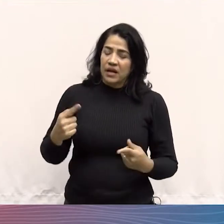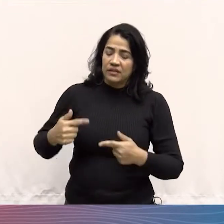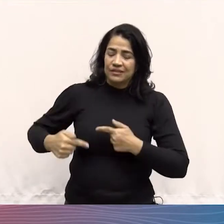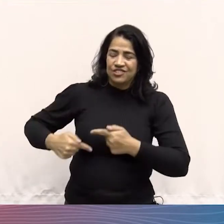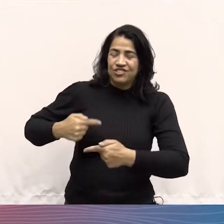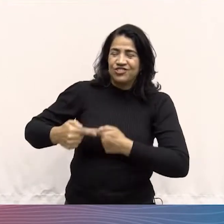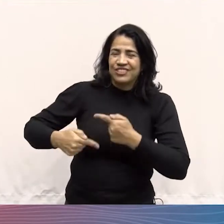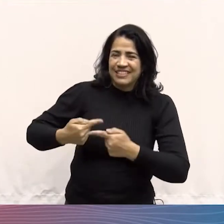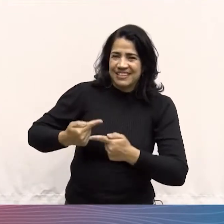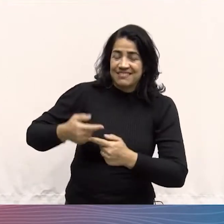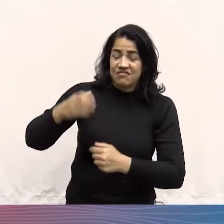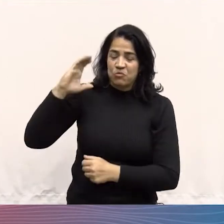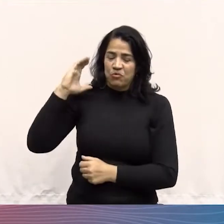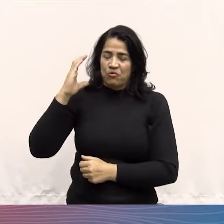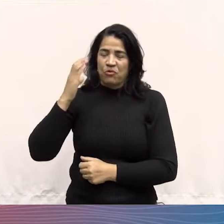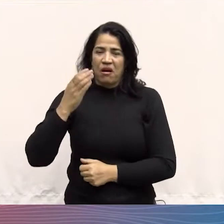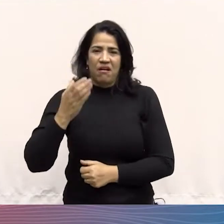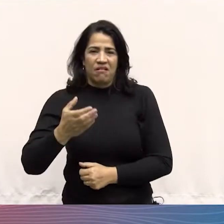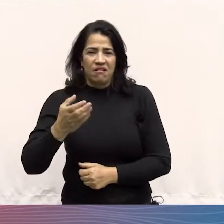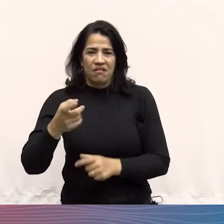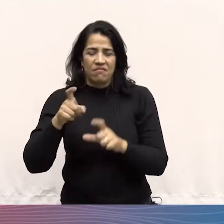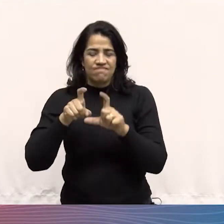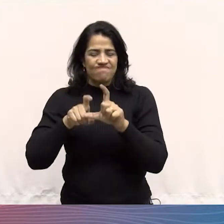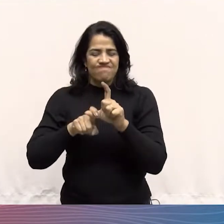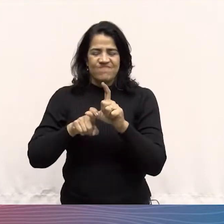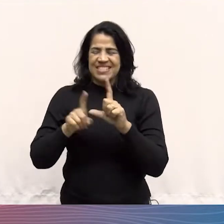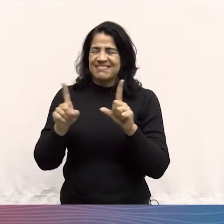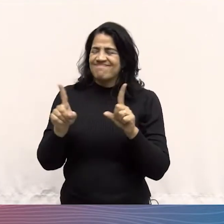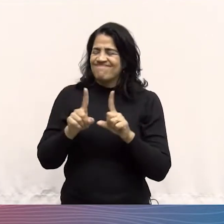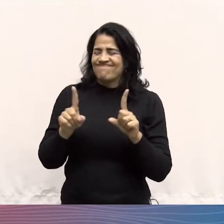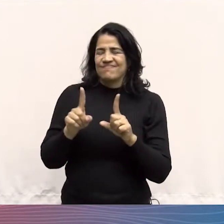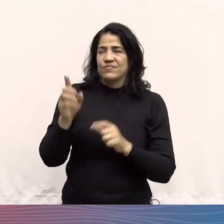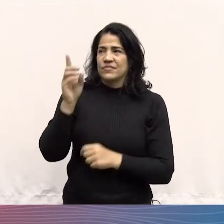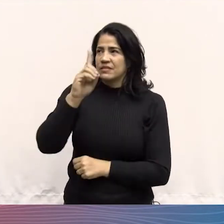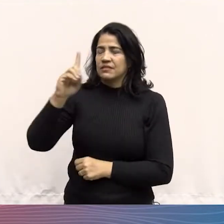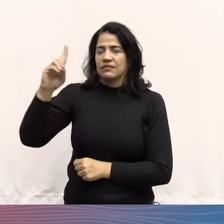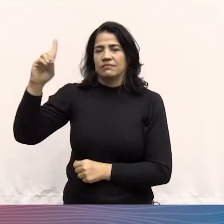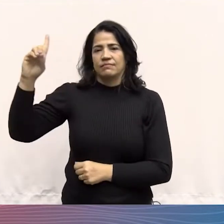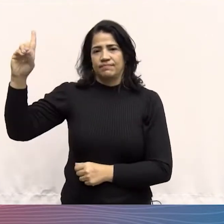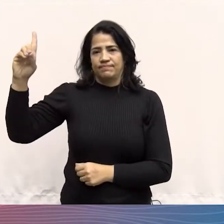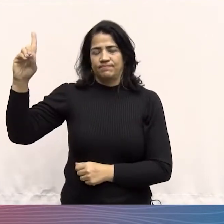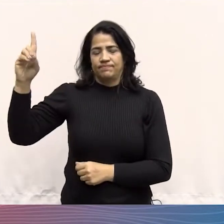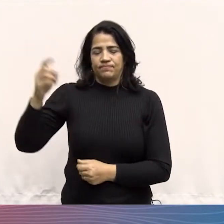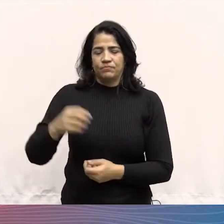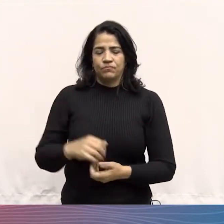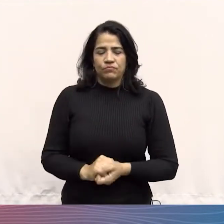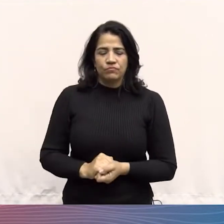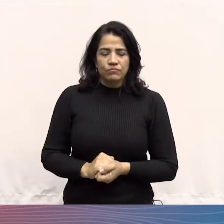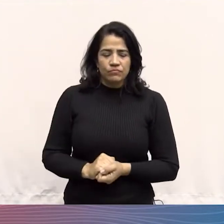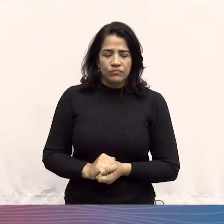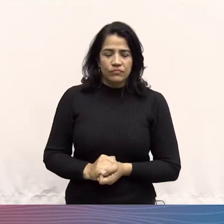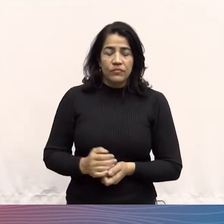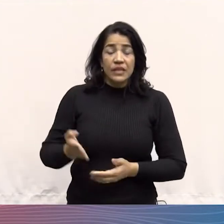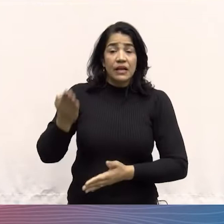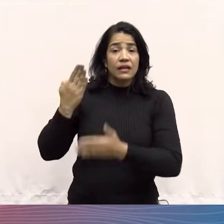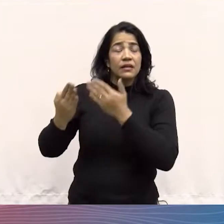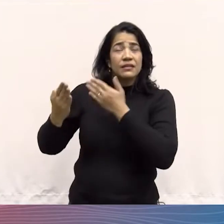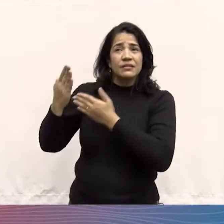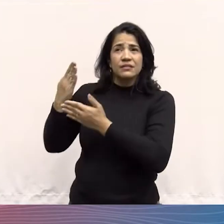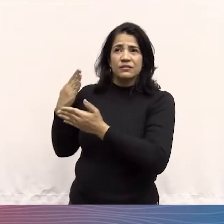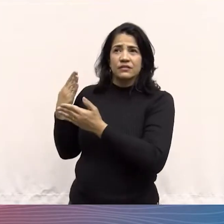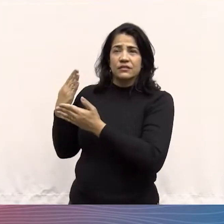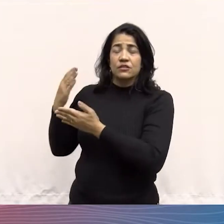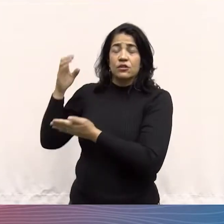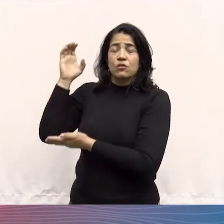lá no Jardim do Éden, né, tanto Adão como Eva, eles desfrutavam de tudo que Deus dava para